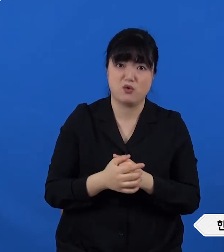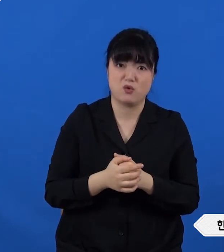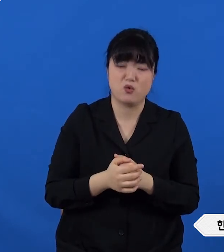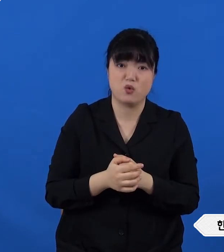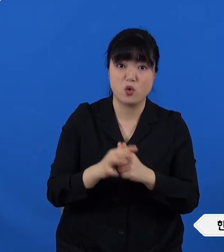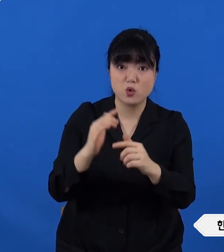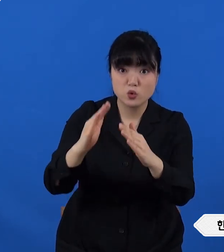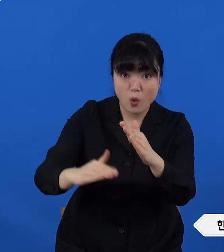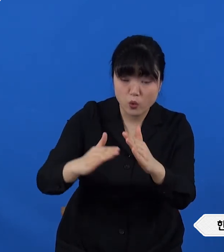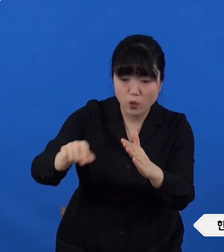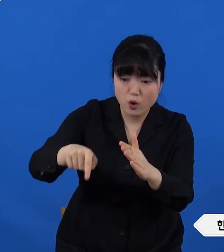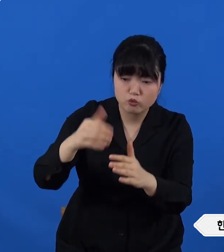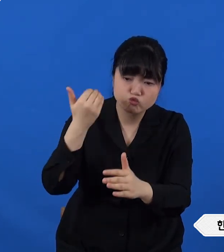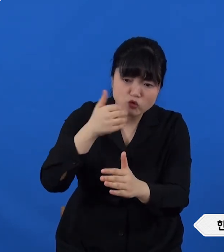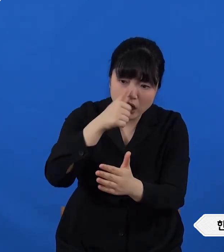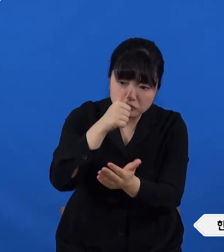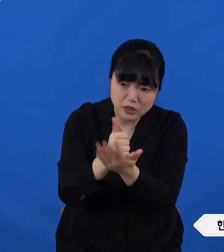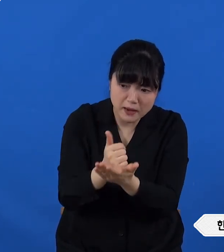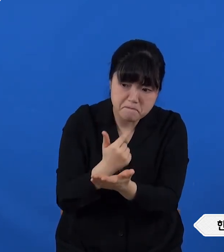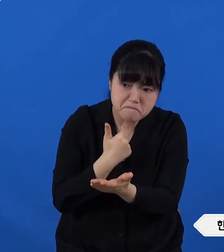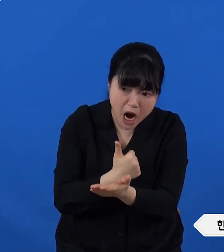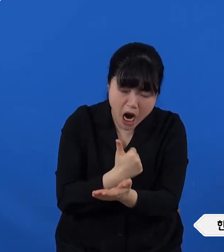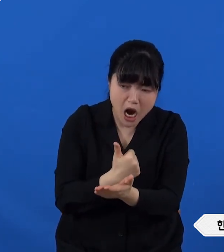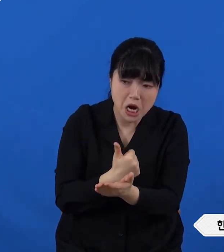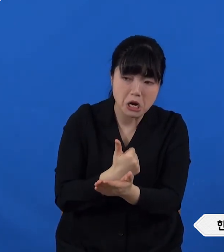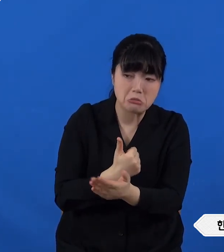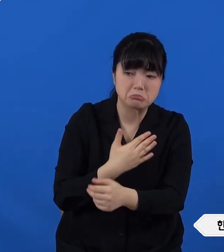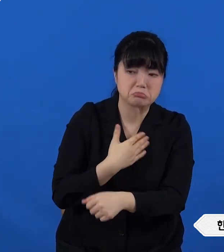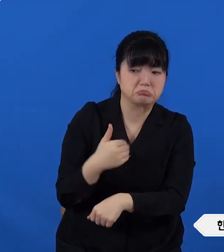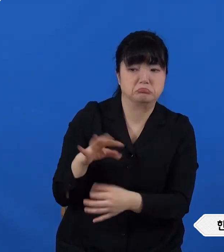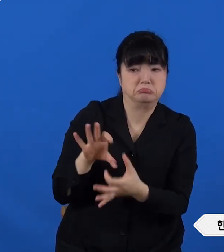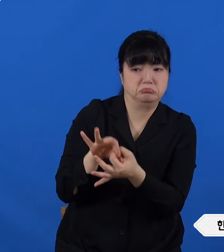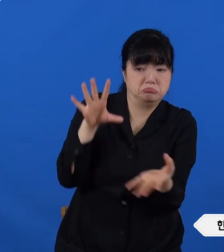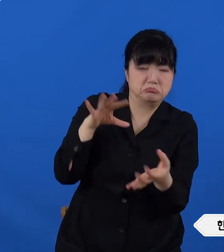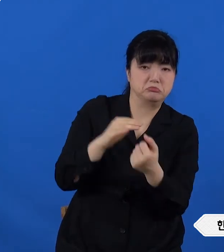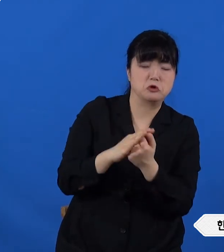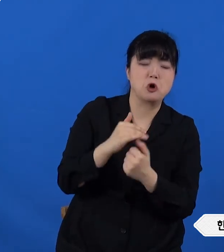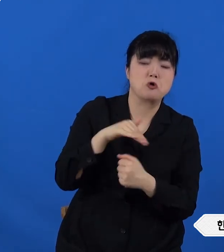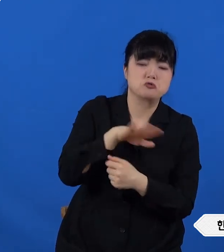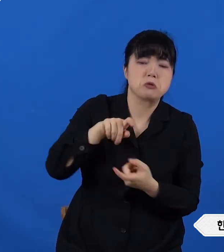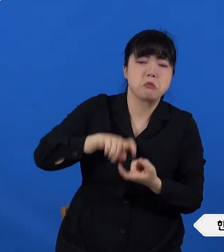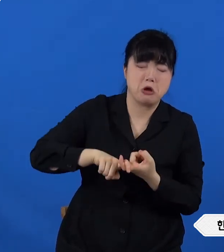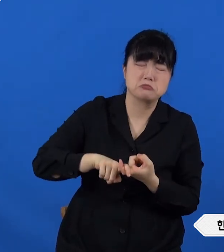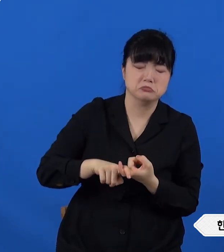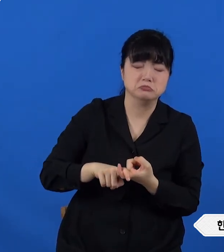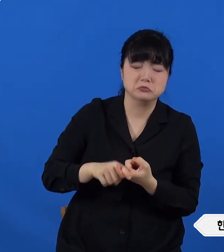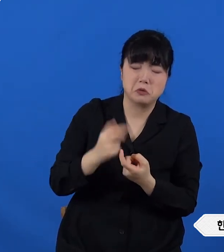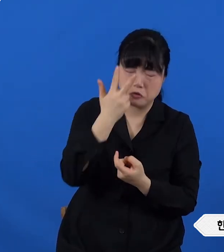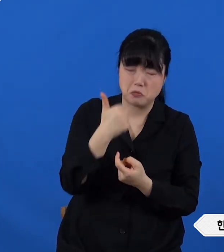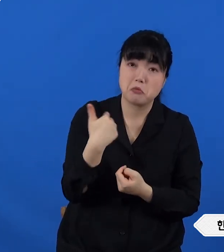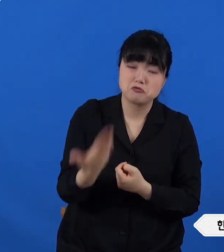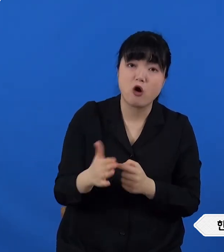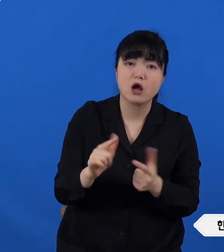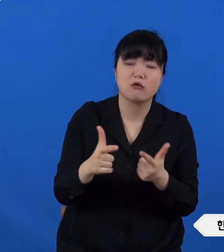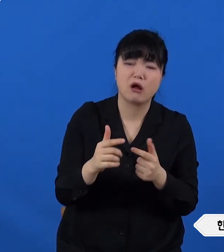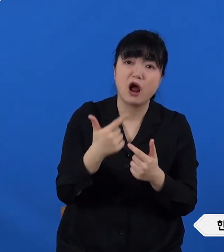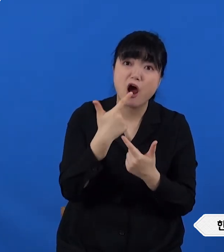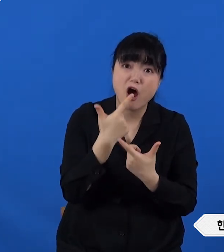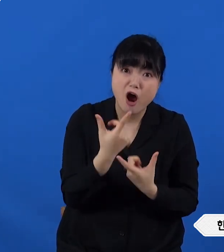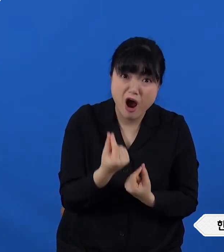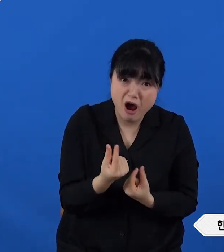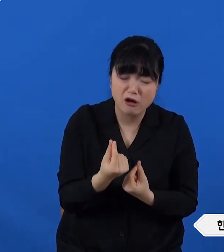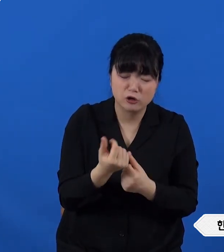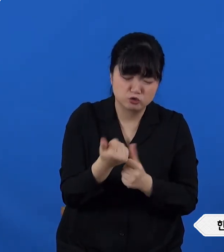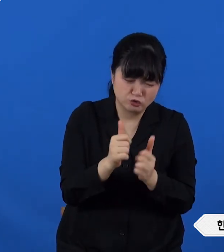교인 중에 누가 범죄하면 우리 편이라고 무조건 덮어주고 할 것이 아니라 마치 죽은 사람을